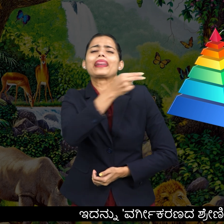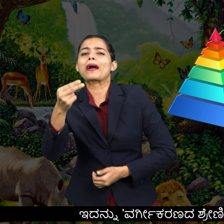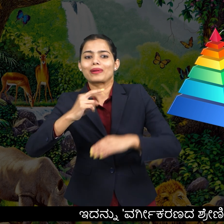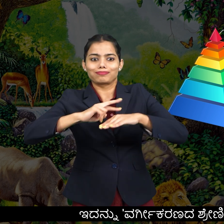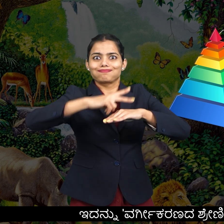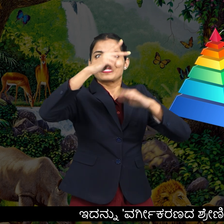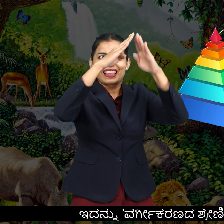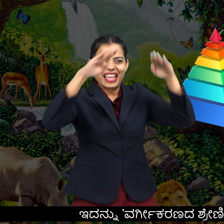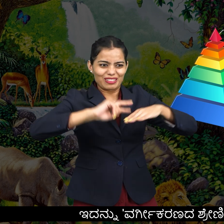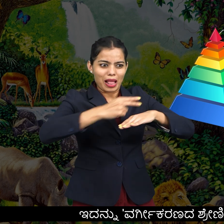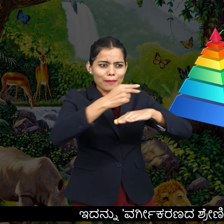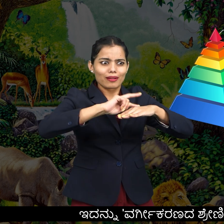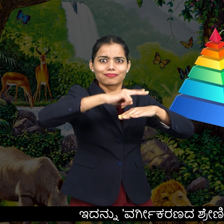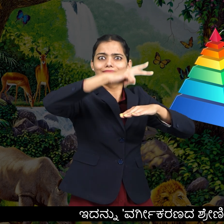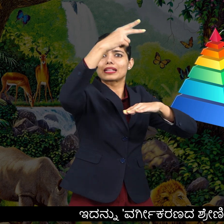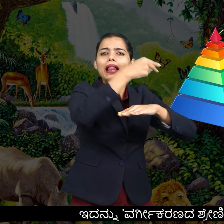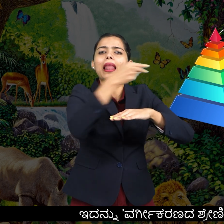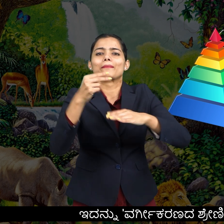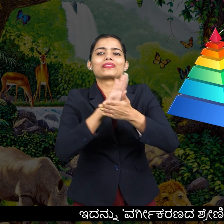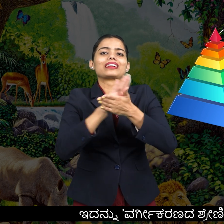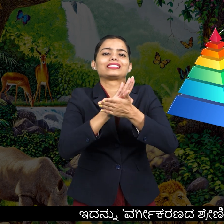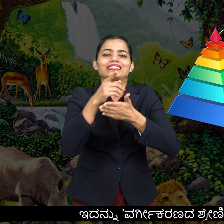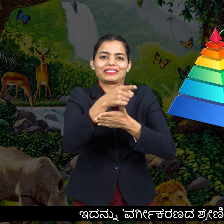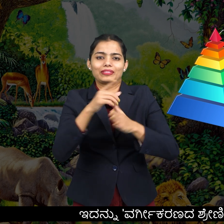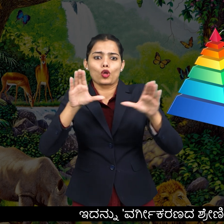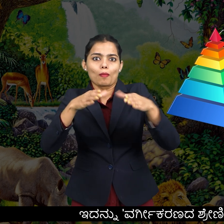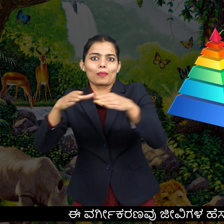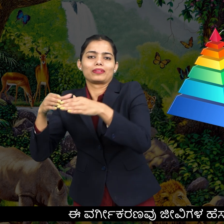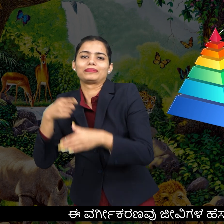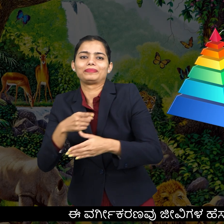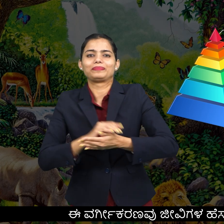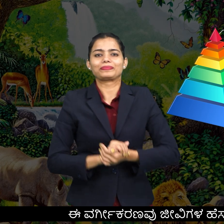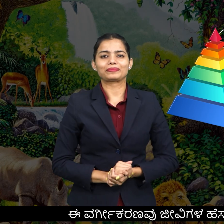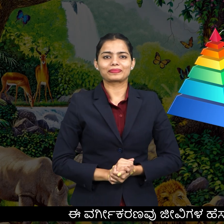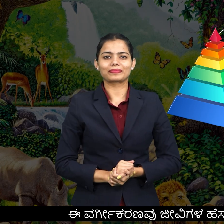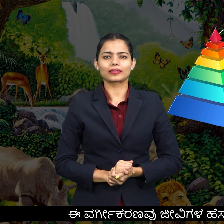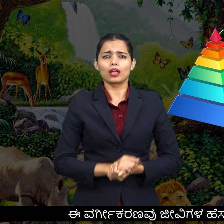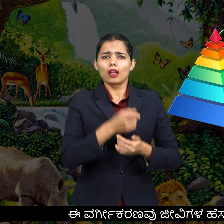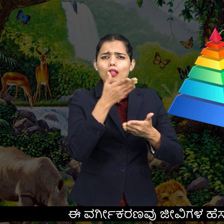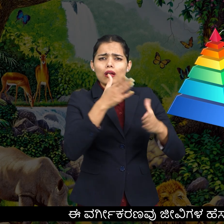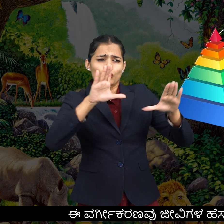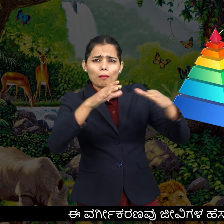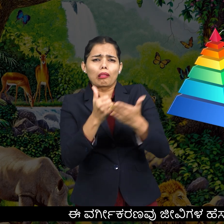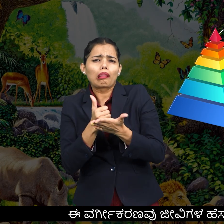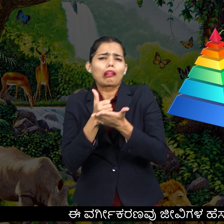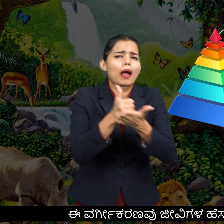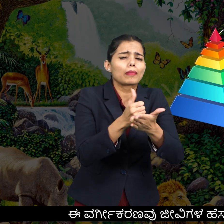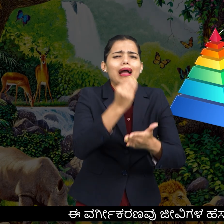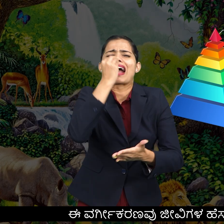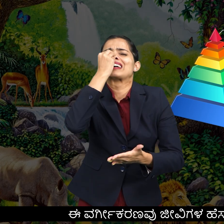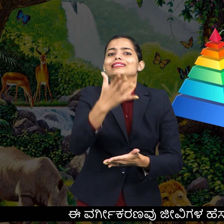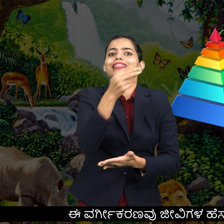ಇದನ್ನು ವರ್ಗೀಕರಣದ ಶ್ರೇಣೀಕರಣ ಎಂದು ಕರೆಯಲಾಗುತ್ತದೆ. ಈ ವರ್ಗೀಕರಣವು ಜೀವಿಗಳ